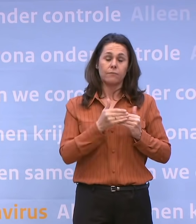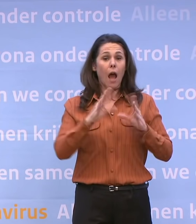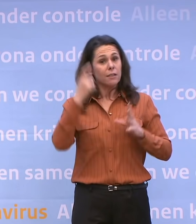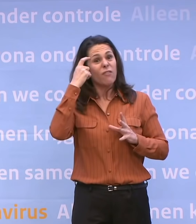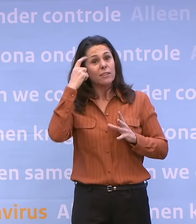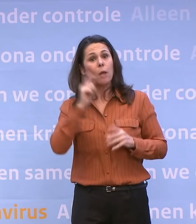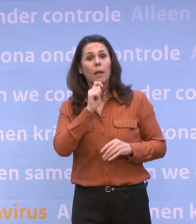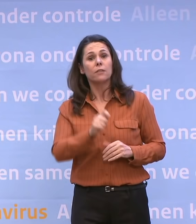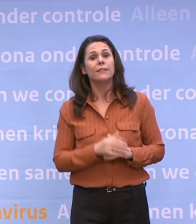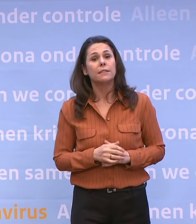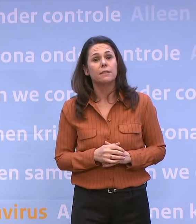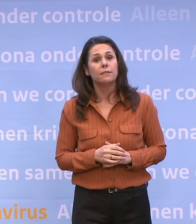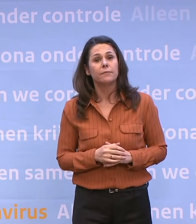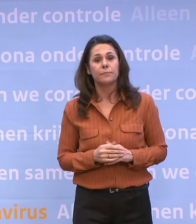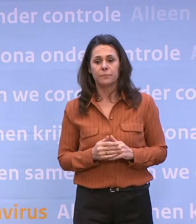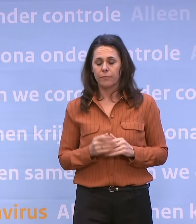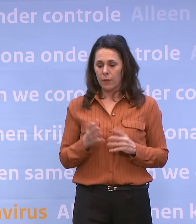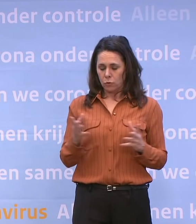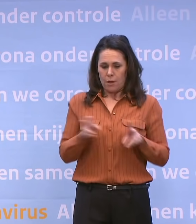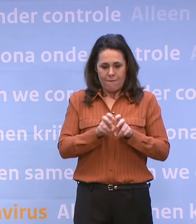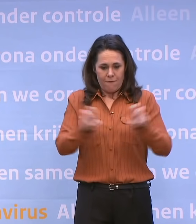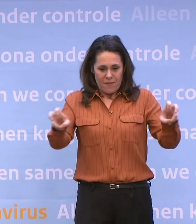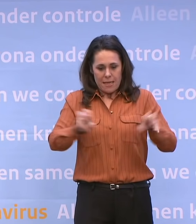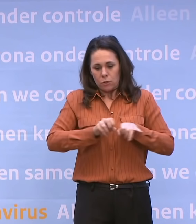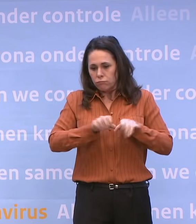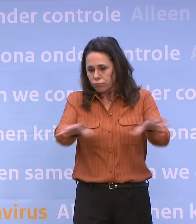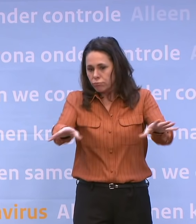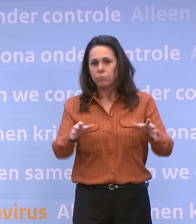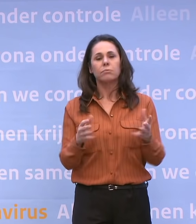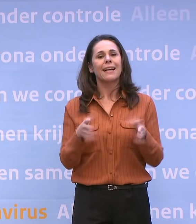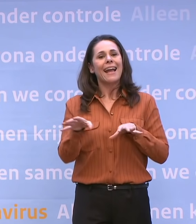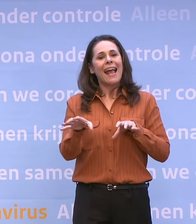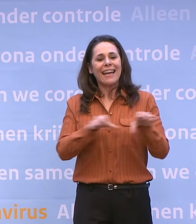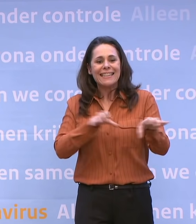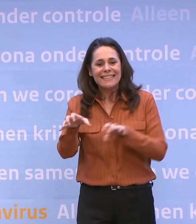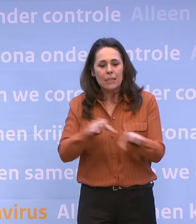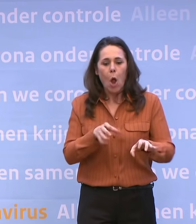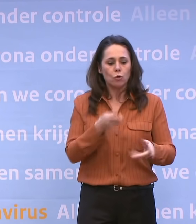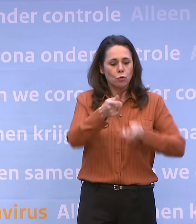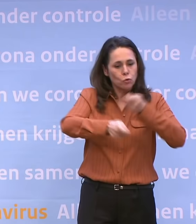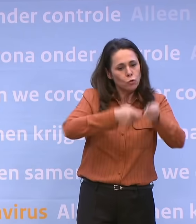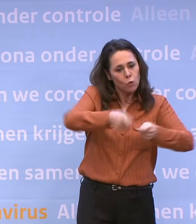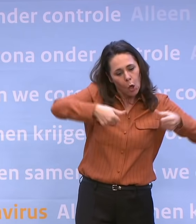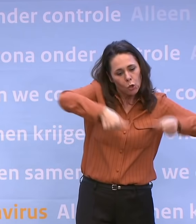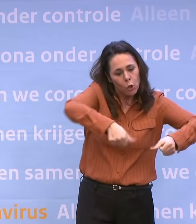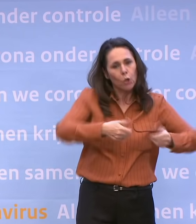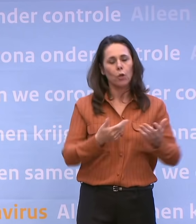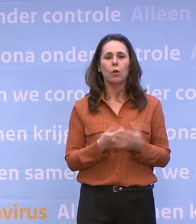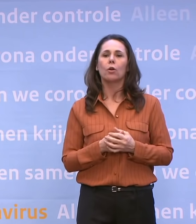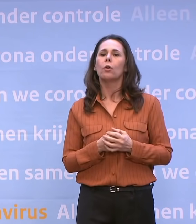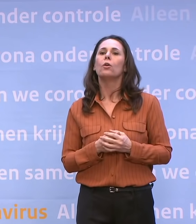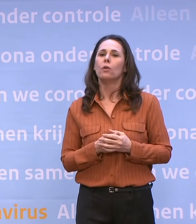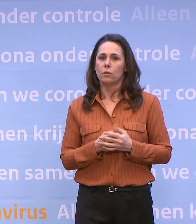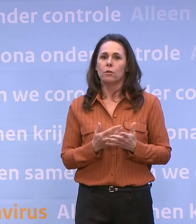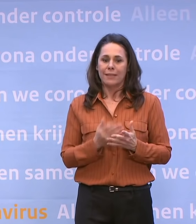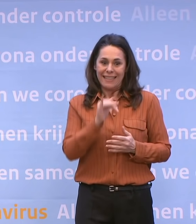Die zeggen, gegeven de verspreiding van het virus, gegeven de risico's van de druk op de zorg, de maximale inspanning die we